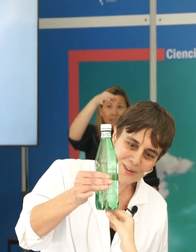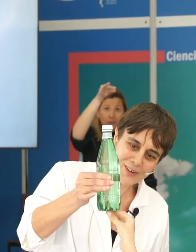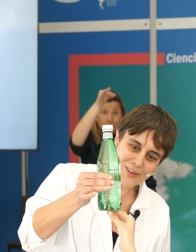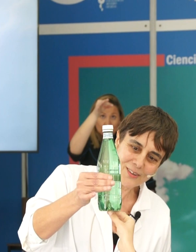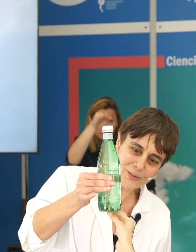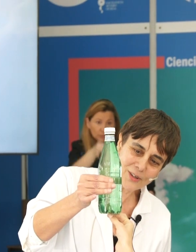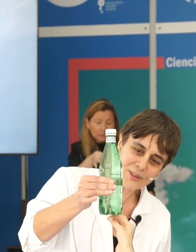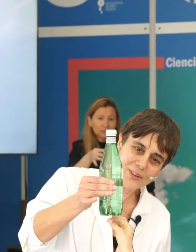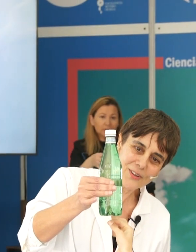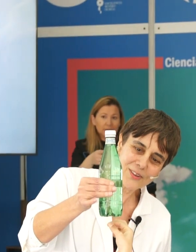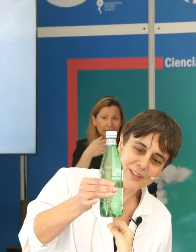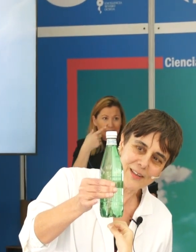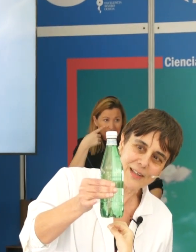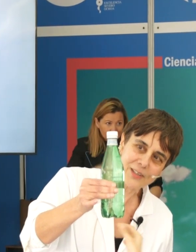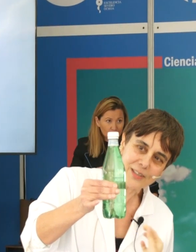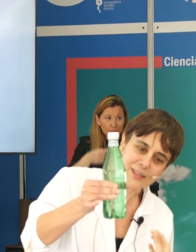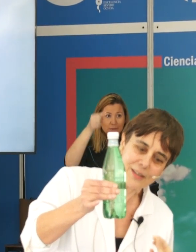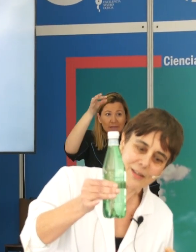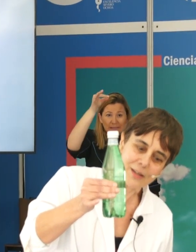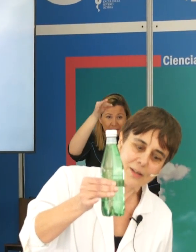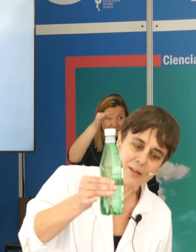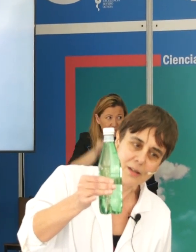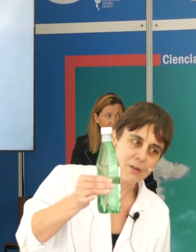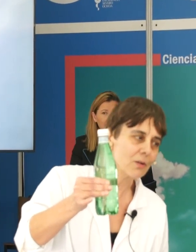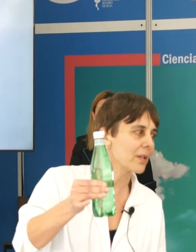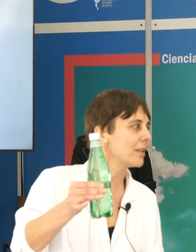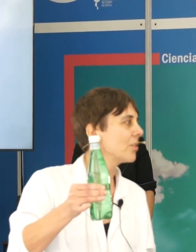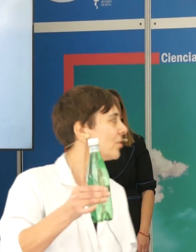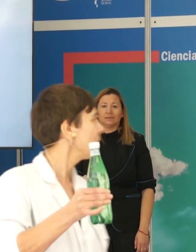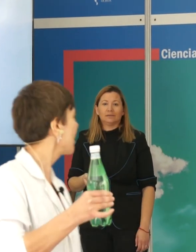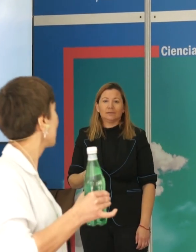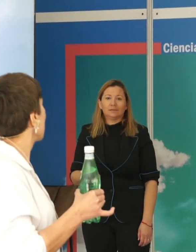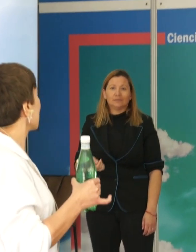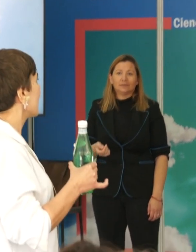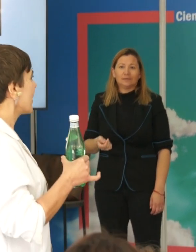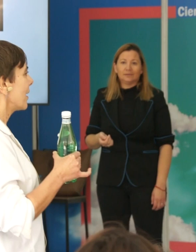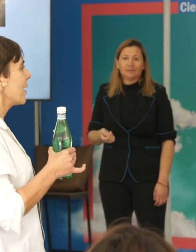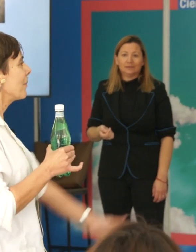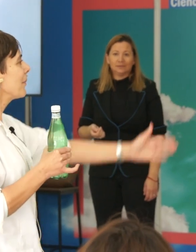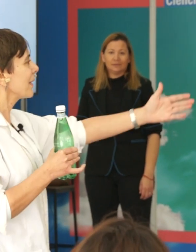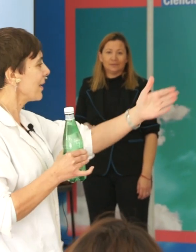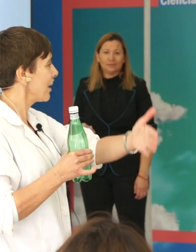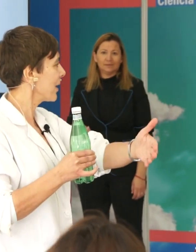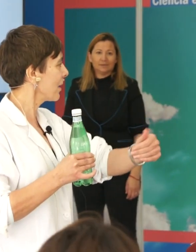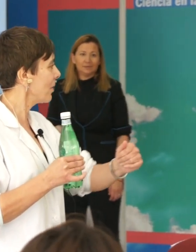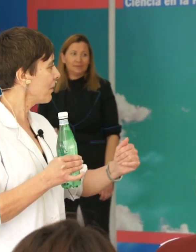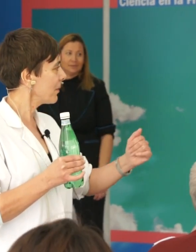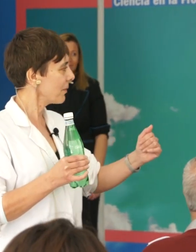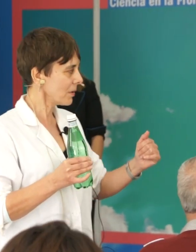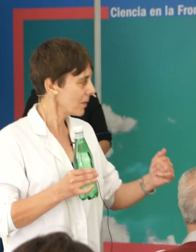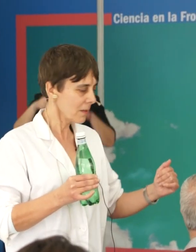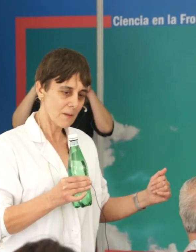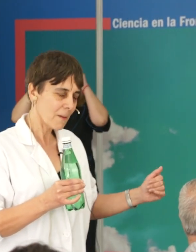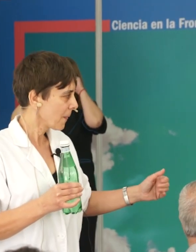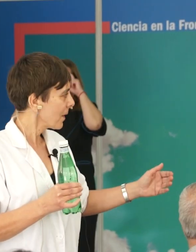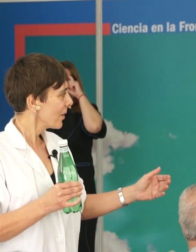pillado? ¿Seguro? ¿Tira del hilito? Que no veo ningún hilito. Joder, niño. Dame mi... Matilde, ¿le prestas tus gafas, por